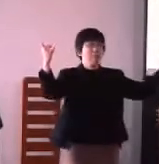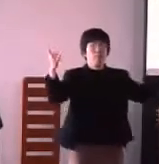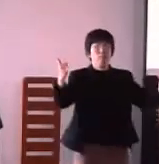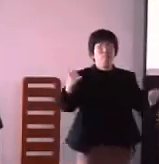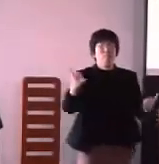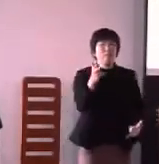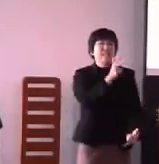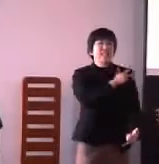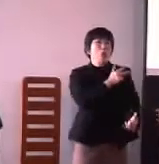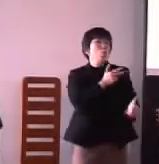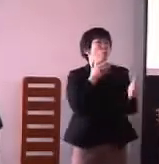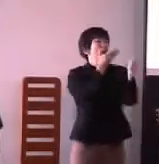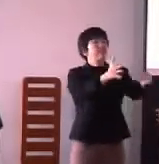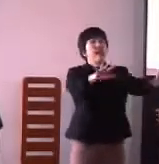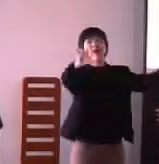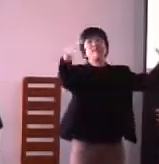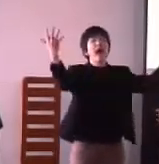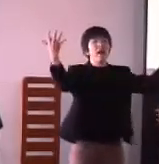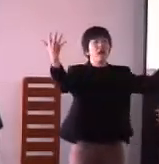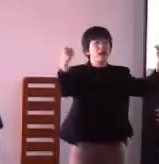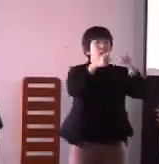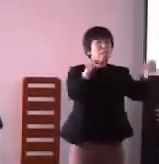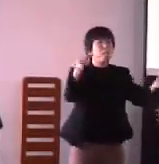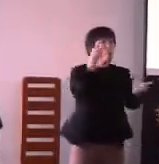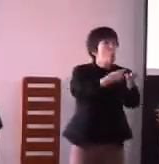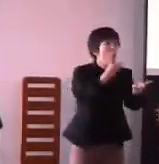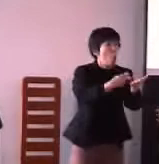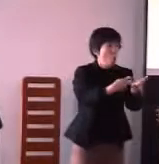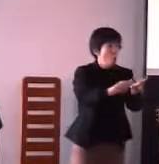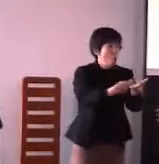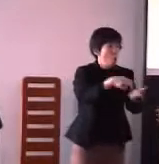、まず国家試験を受けるっていうことができない。